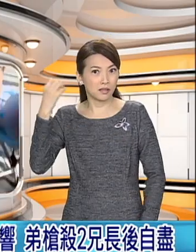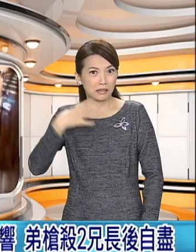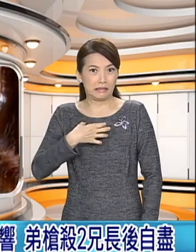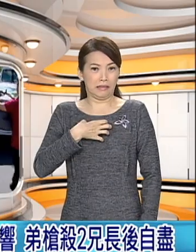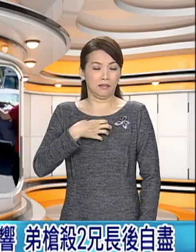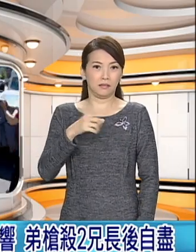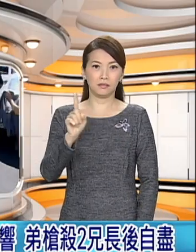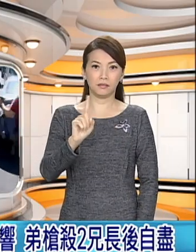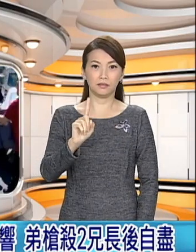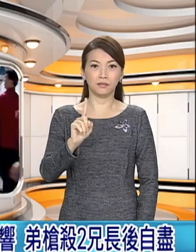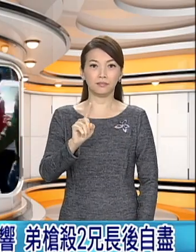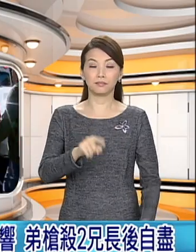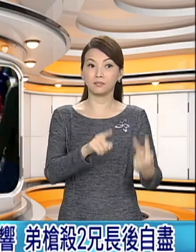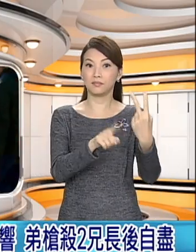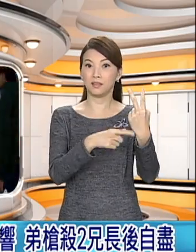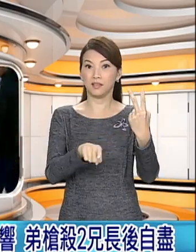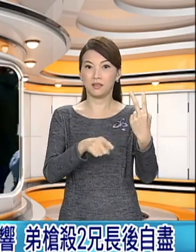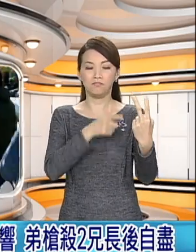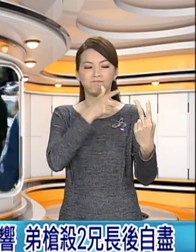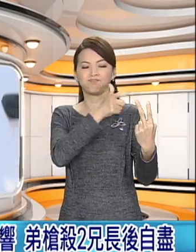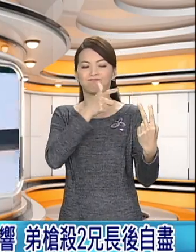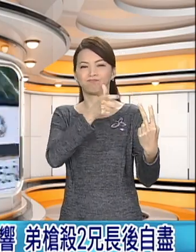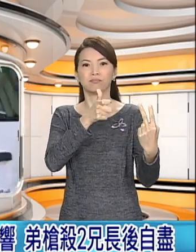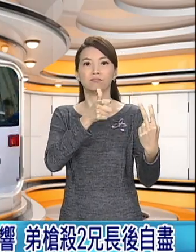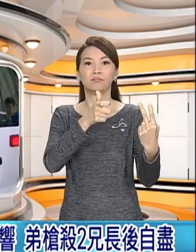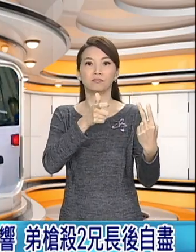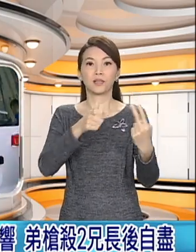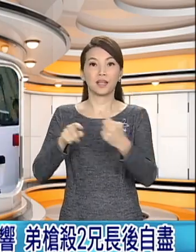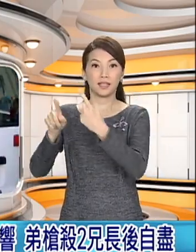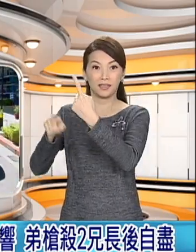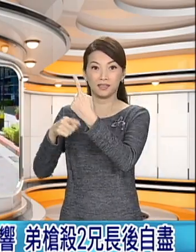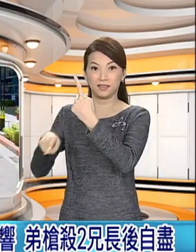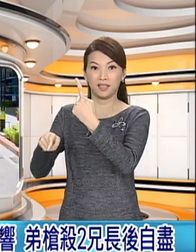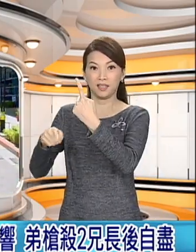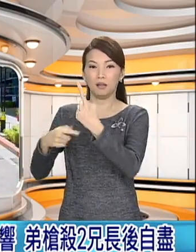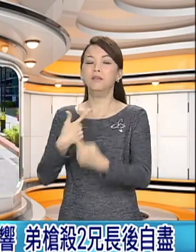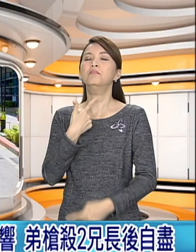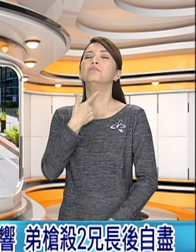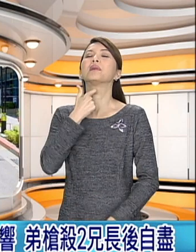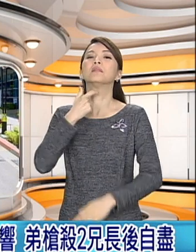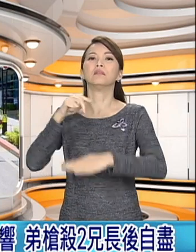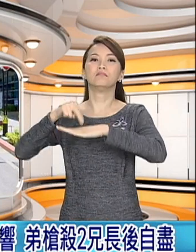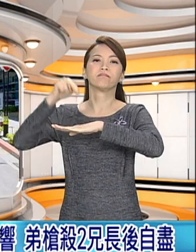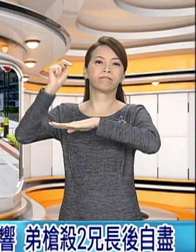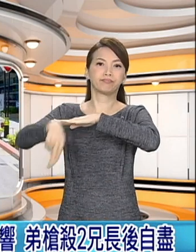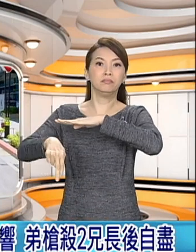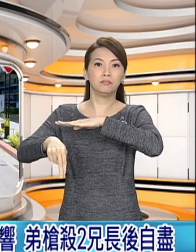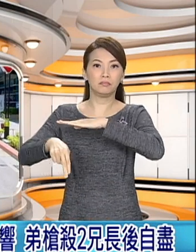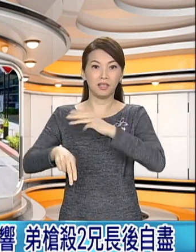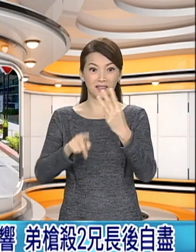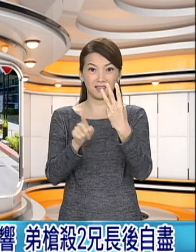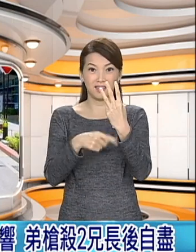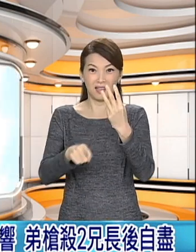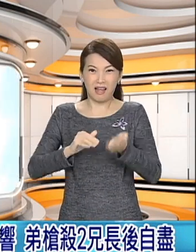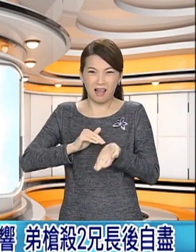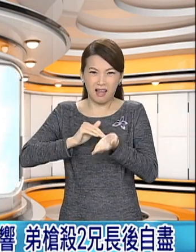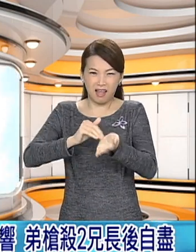昨天惊传枪响，两人中弹，一人引弹坠楼，三人都送医宣告不